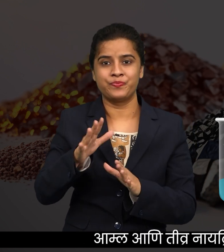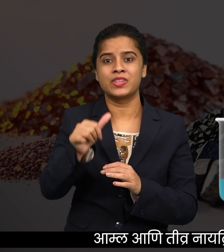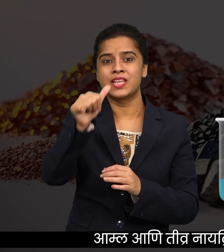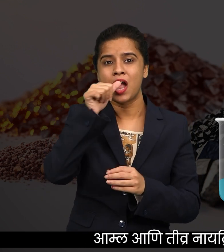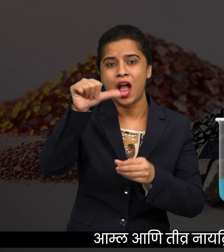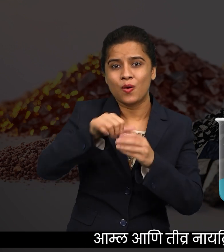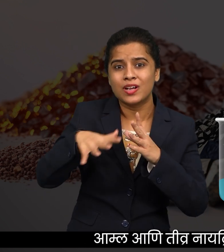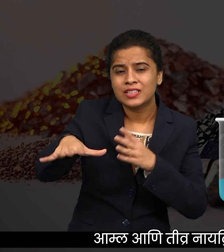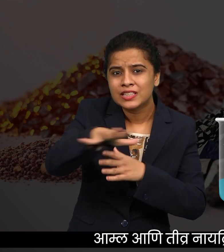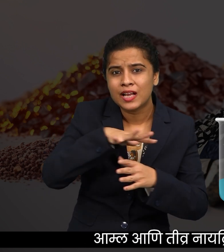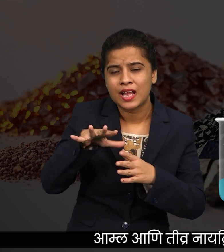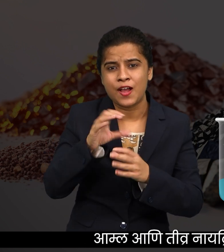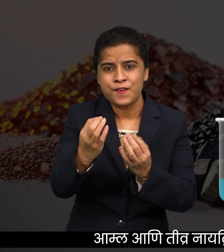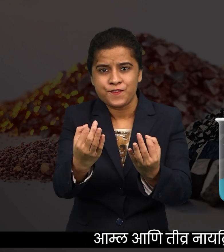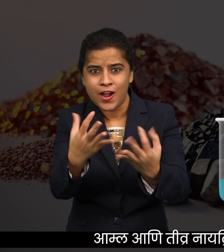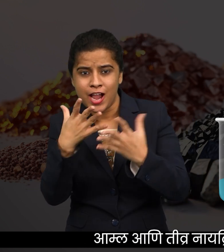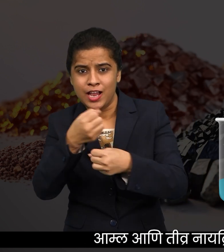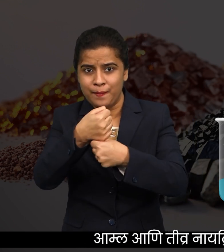आम्ल आणि तीव्र नायट्रिक आम्ल